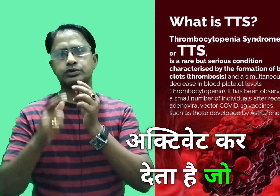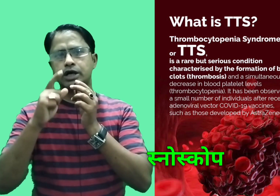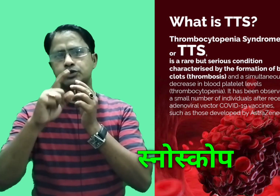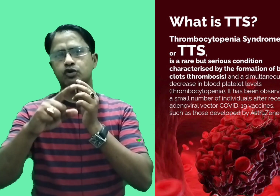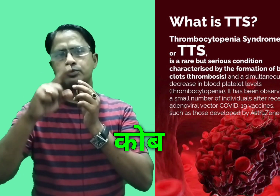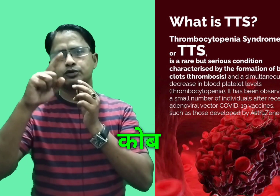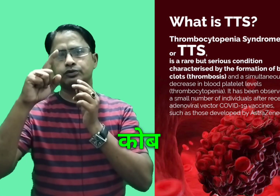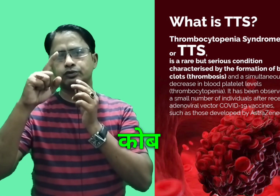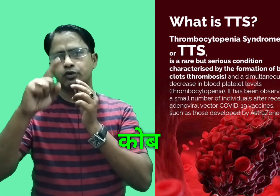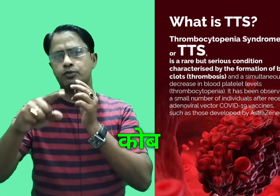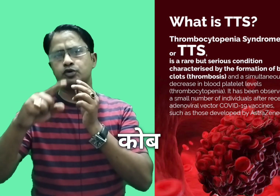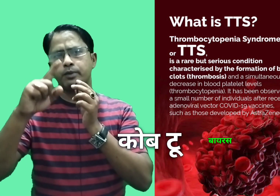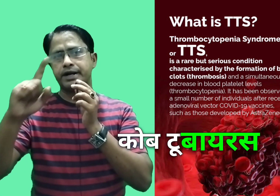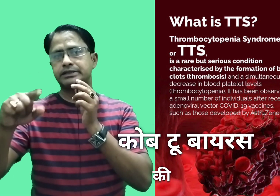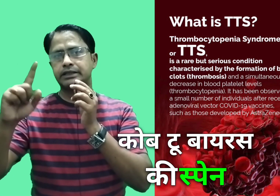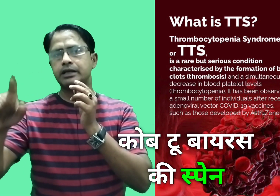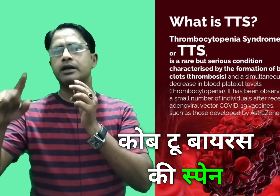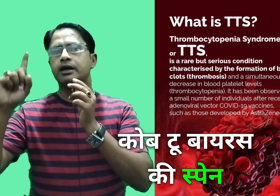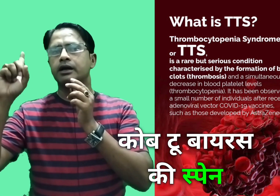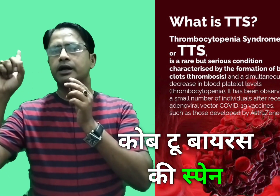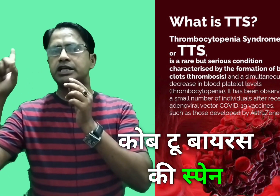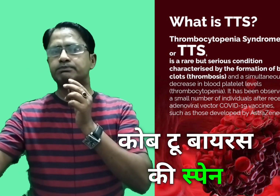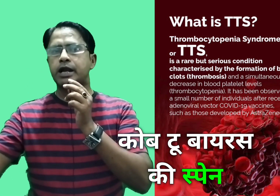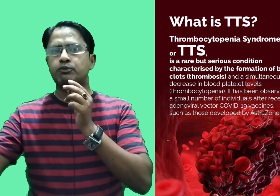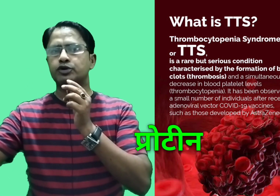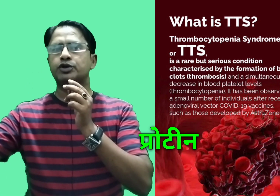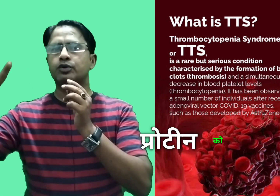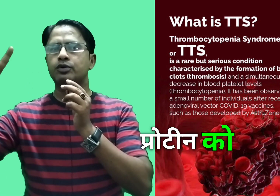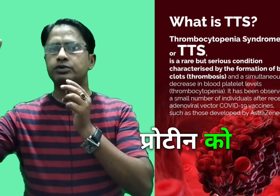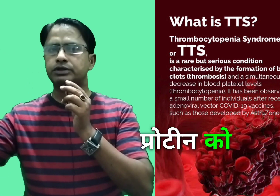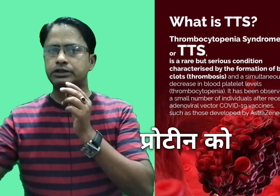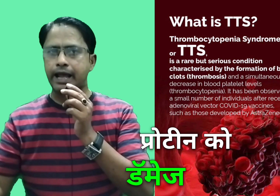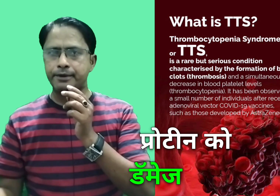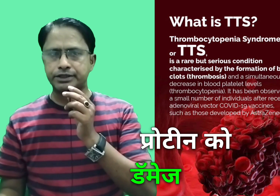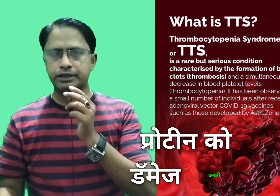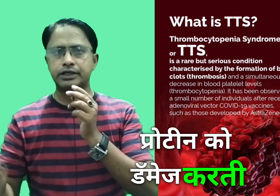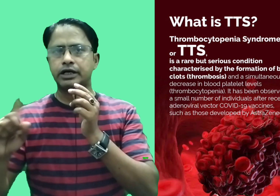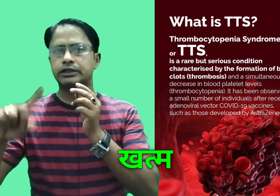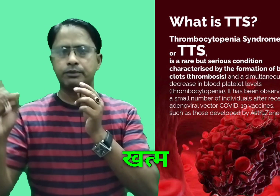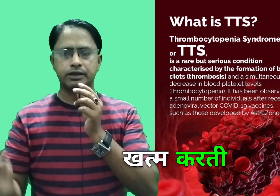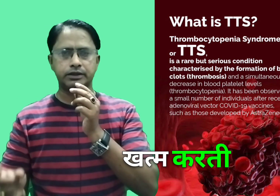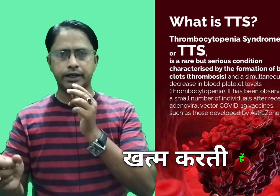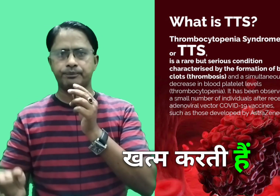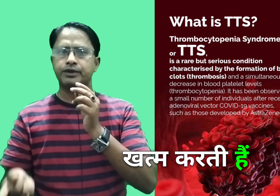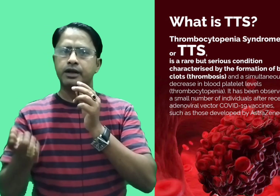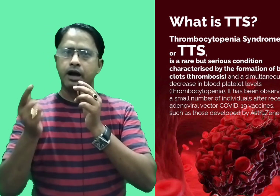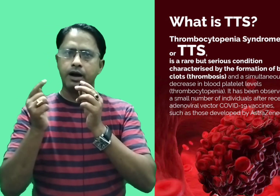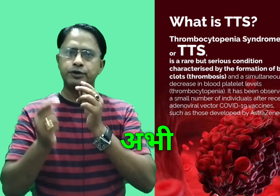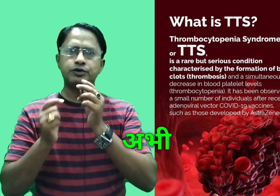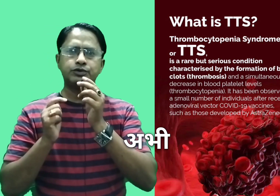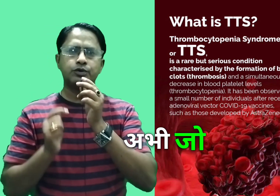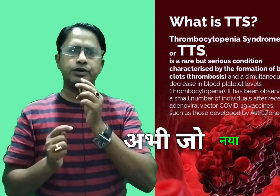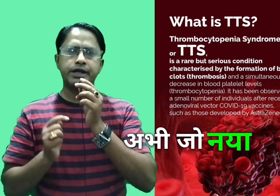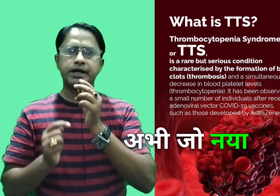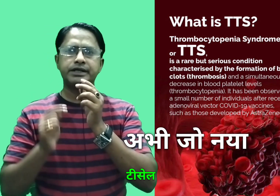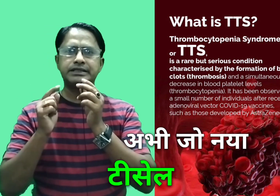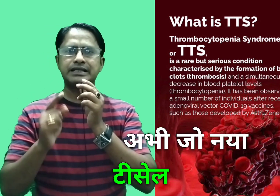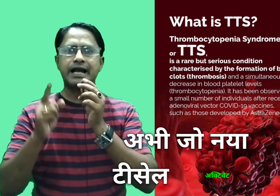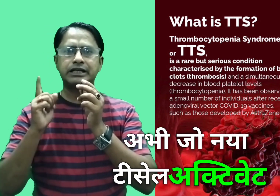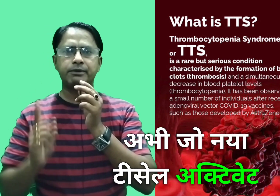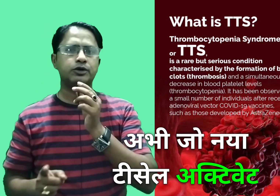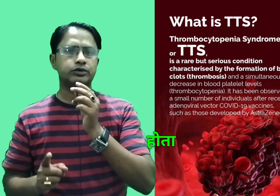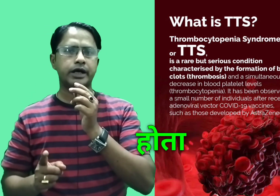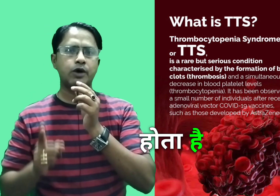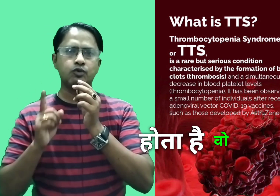जो SARS-CoV-2 वायरस के स्पाइक प्रोटीन को डैमेज करती, ख़त्म करती है। अब ये जो नया T